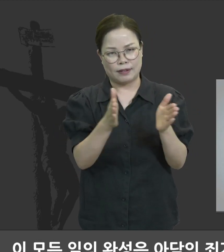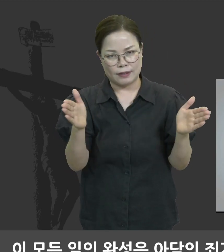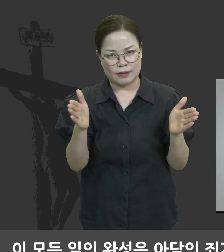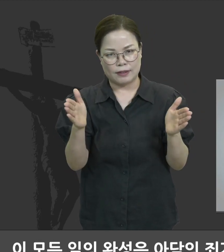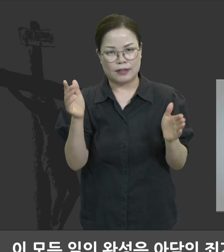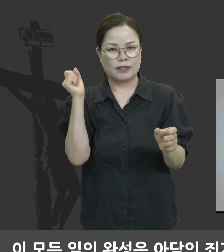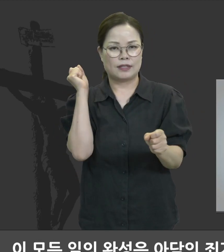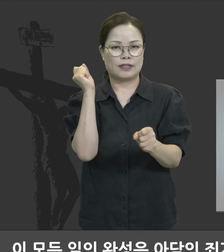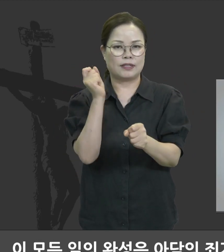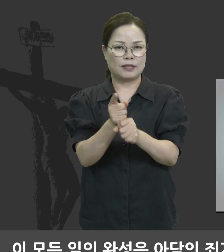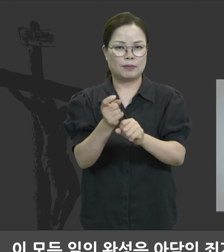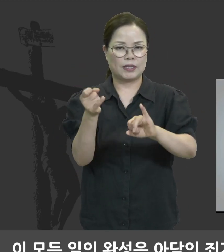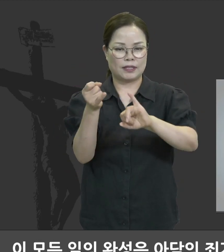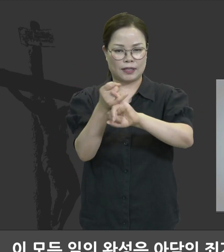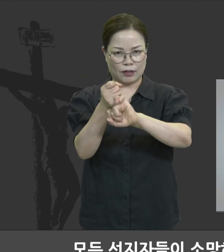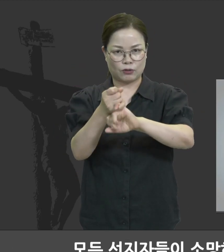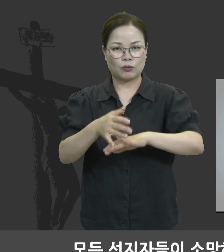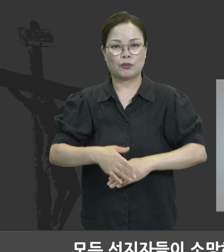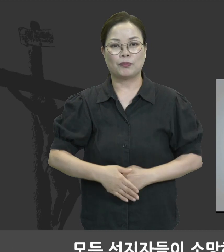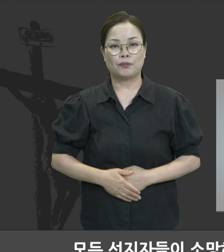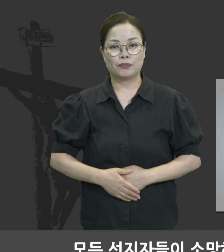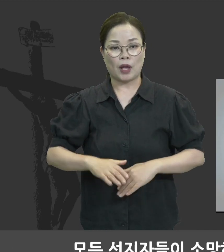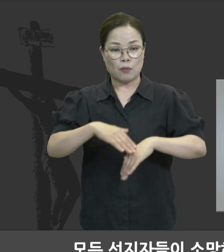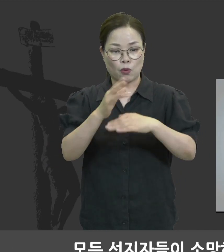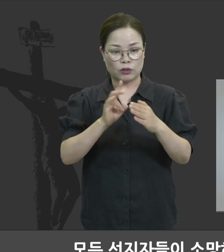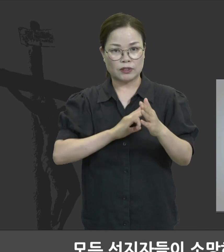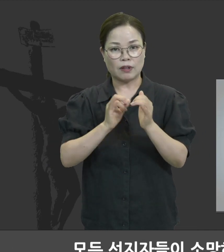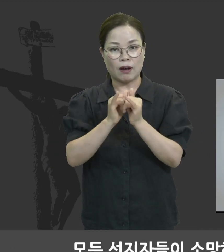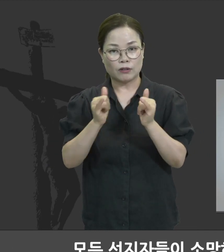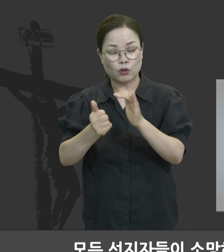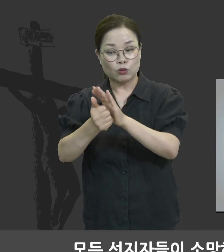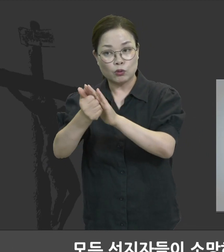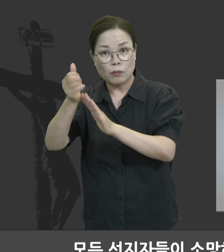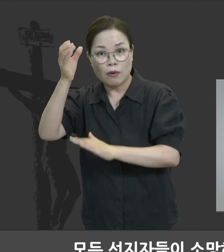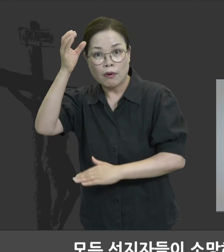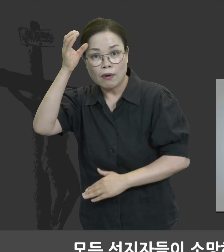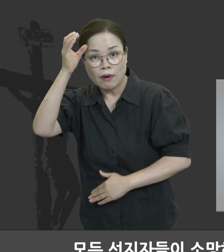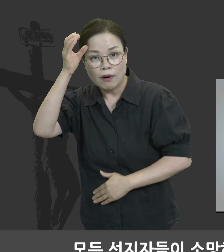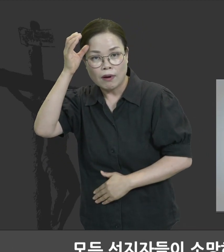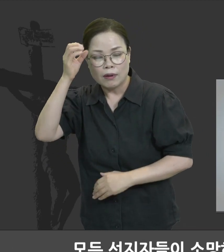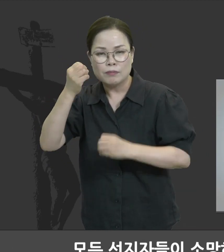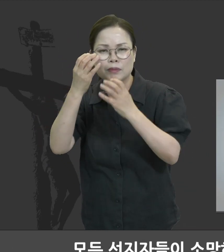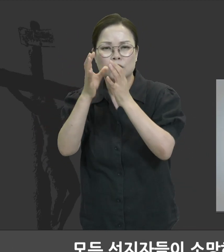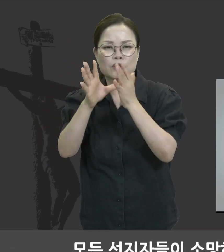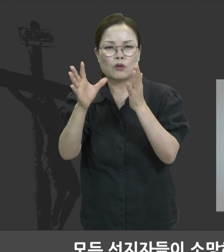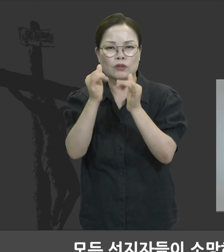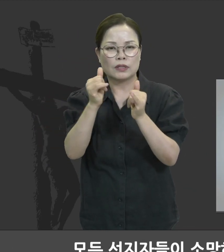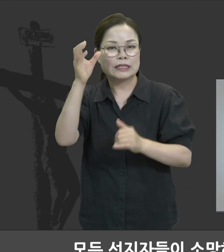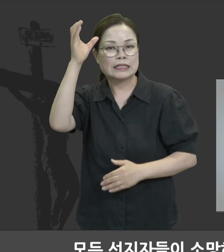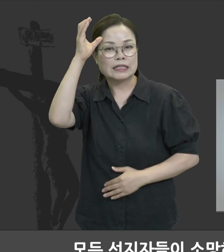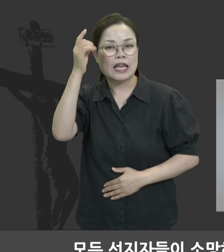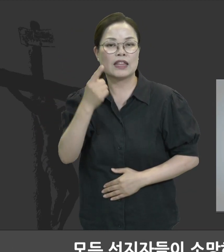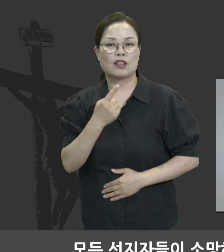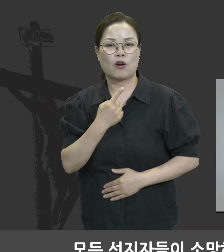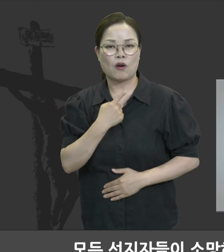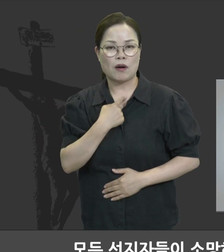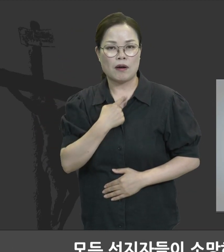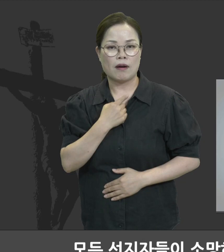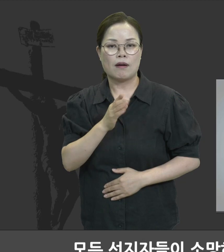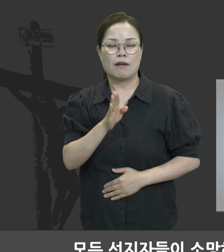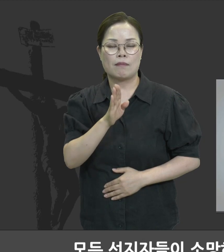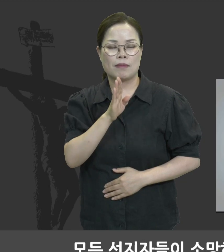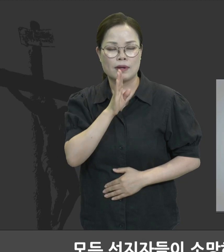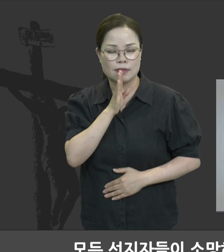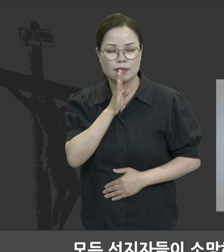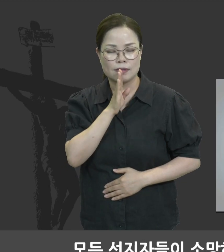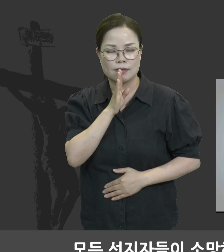이미 약속된 것입니다. 모든 선지자들이 소망하고 온 피조물들이 고대하던 것이 마침내